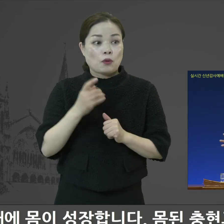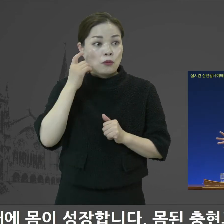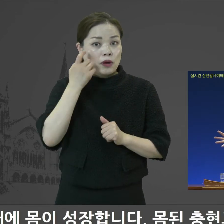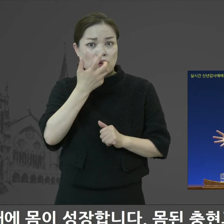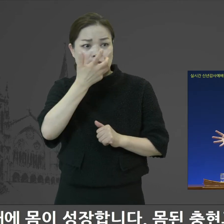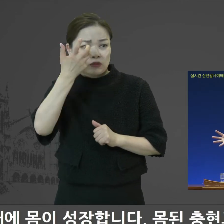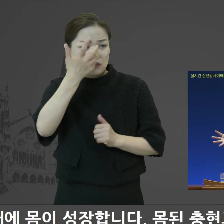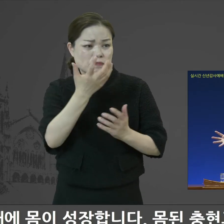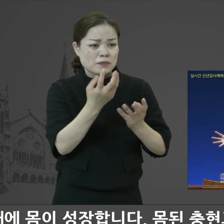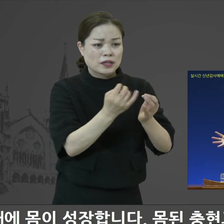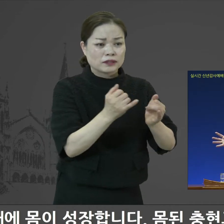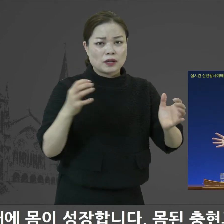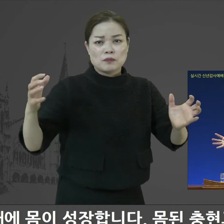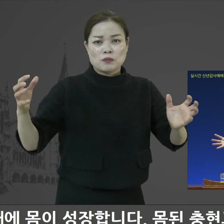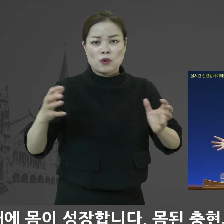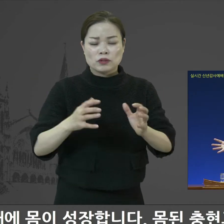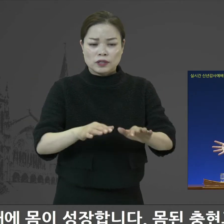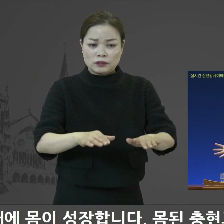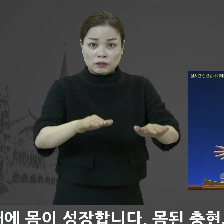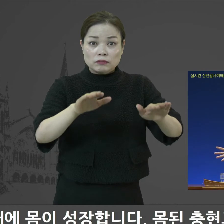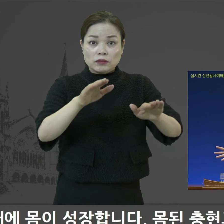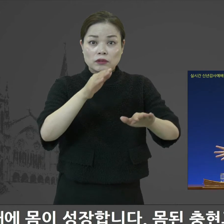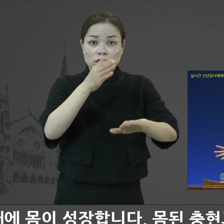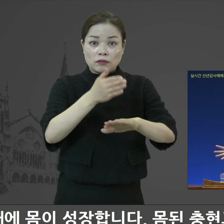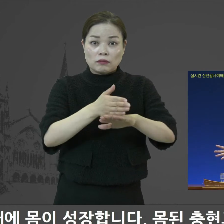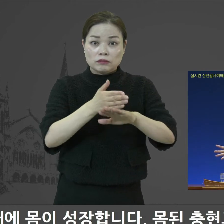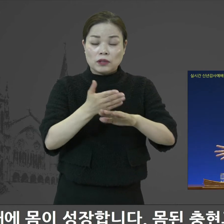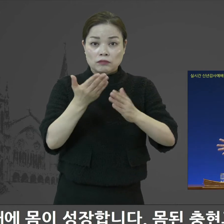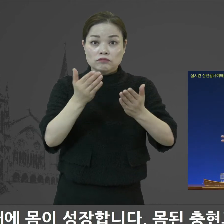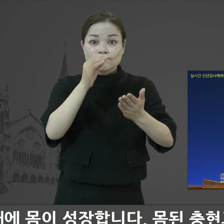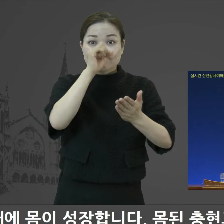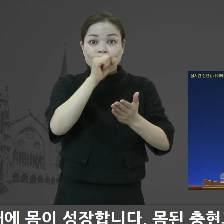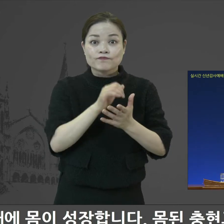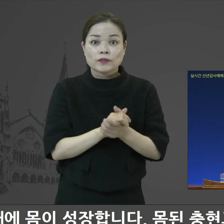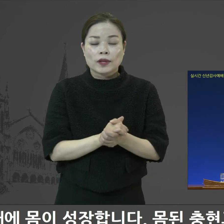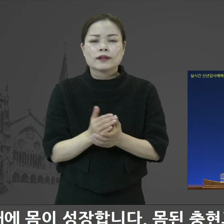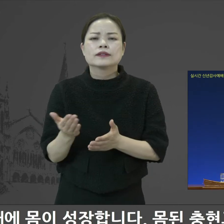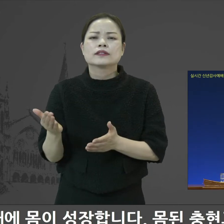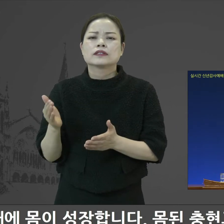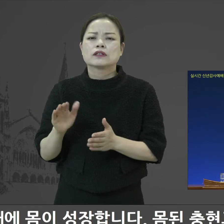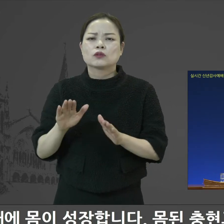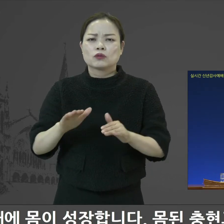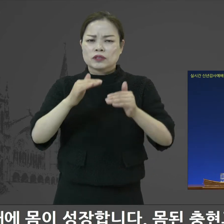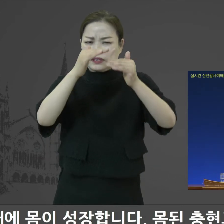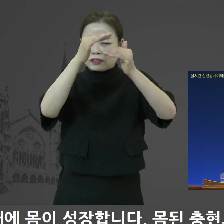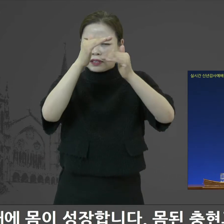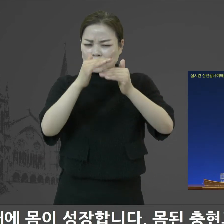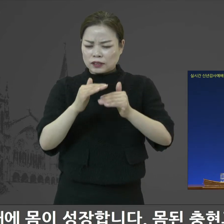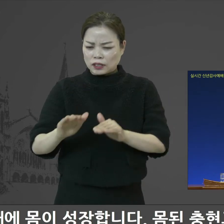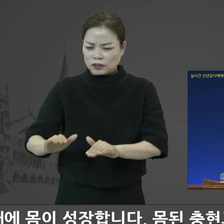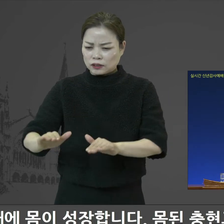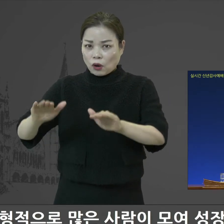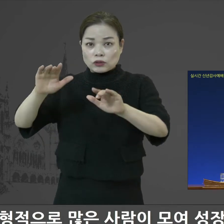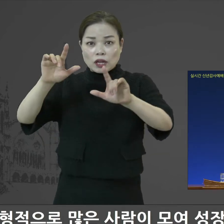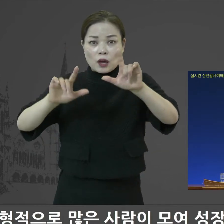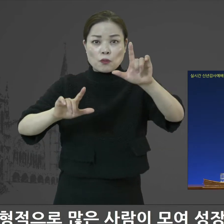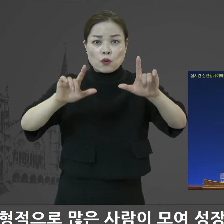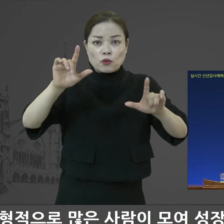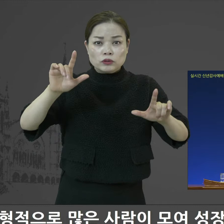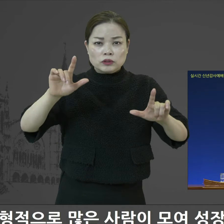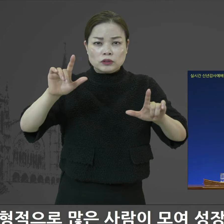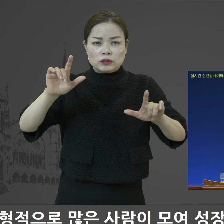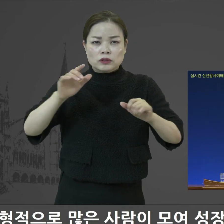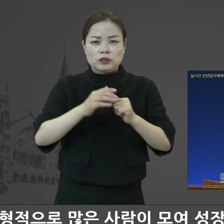외형적으로 많은 사람들이 모여서 하는 성장 감사합니다. 근데 오늘 본문이 주는 이 성장의 모습은 좀